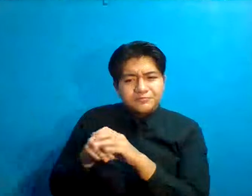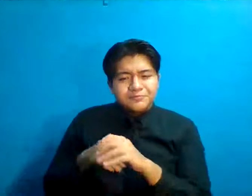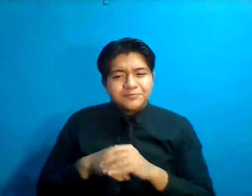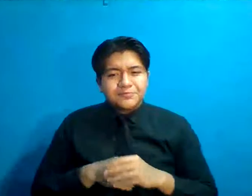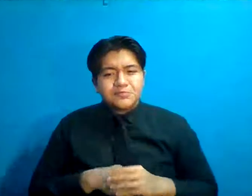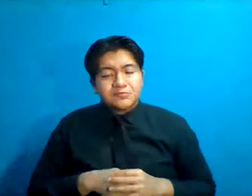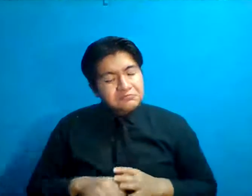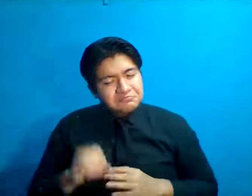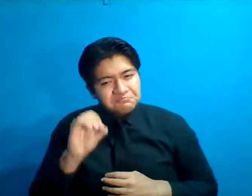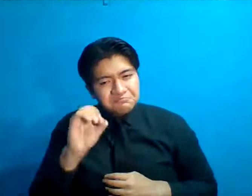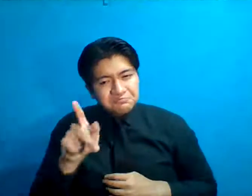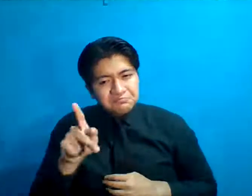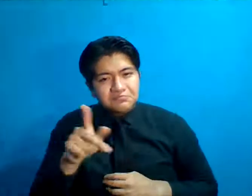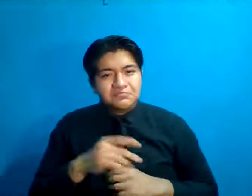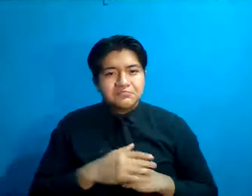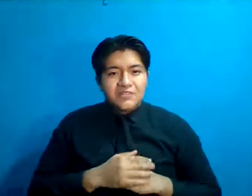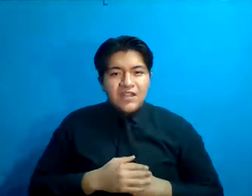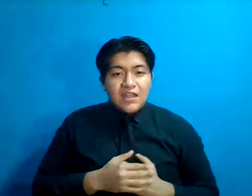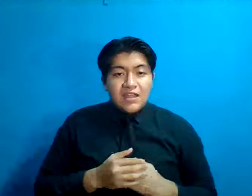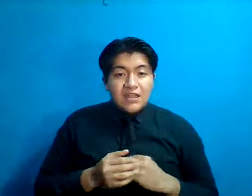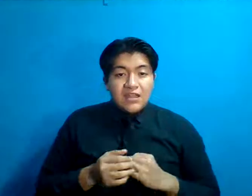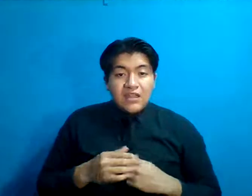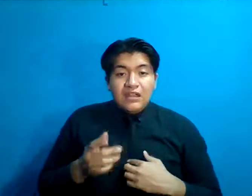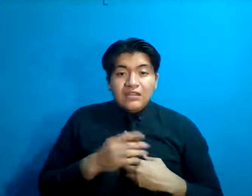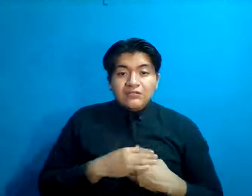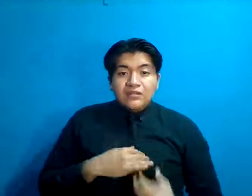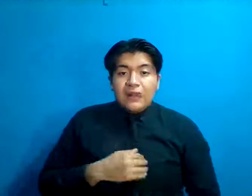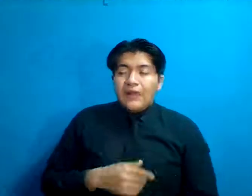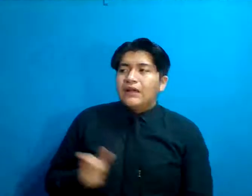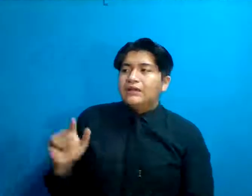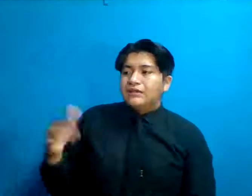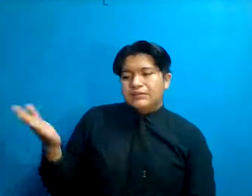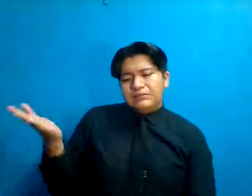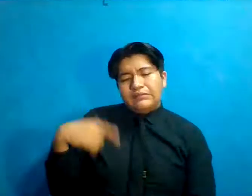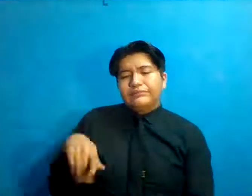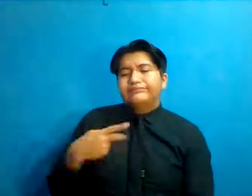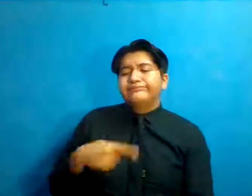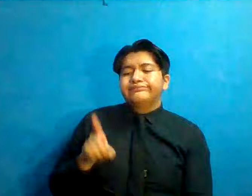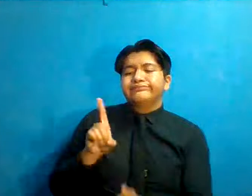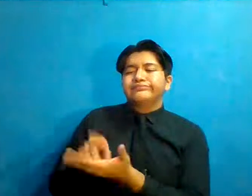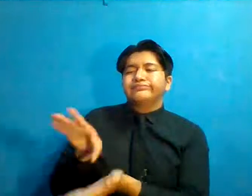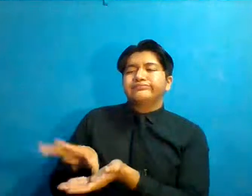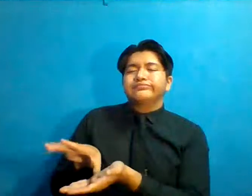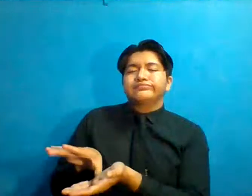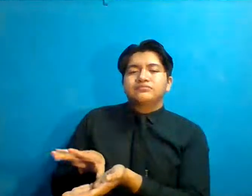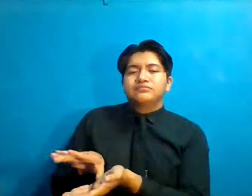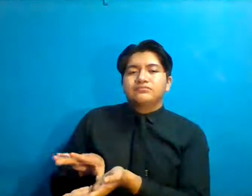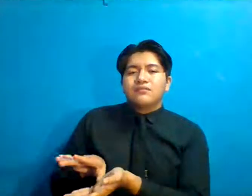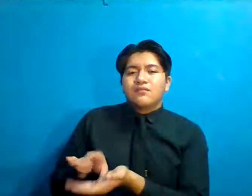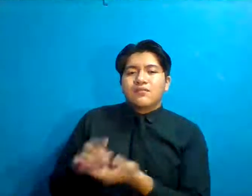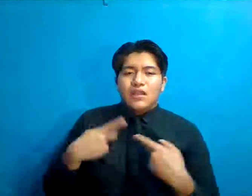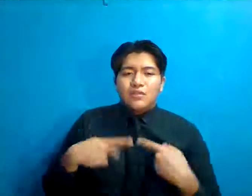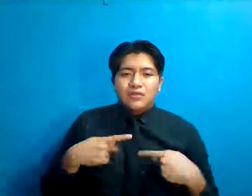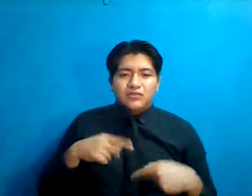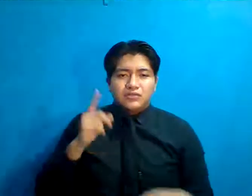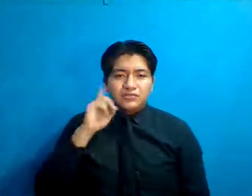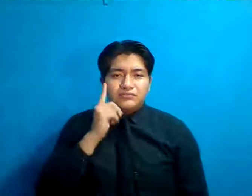precisando. Si le dicen, tráiganme al discapacitado, por favor, y la persona sorda puede